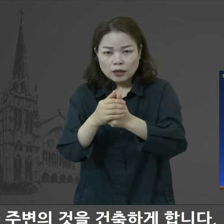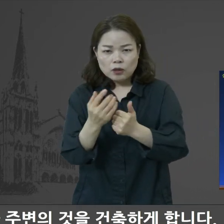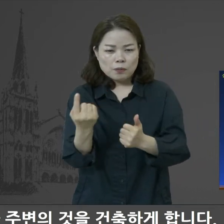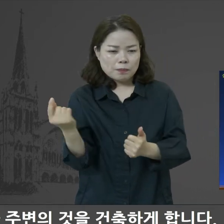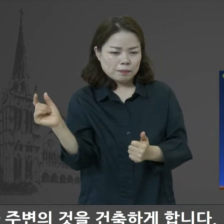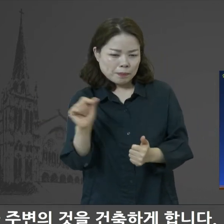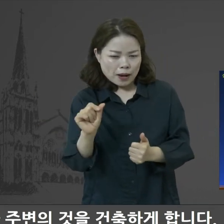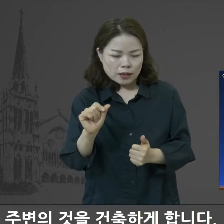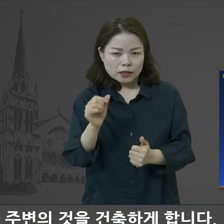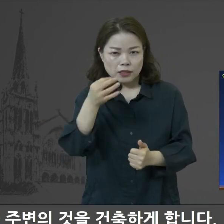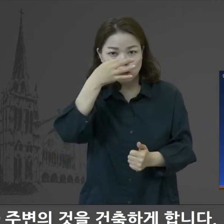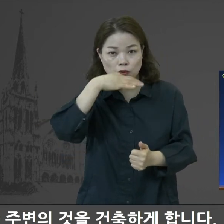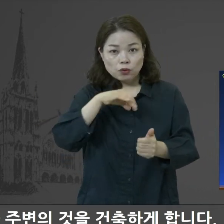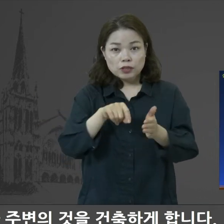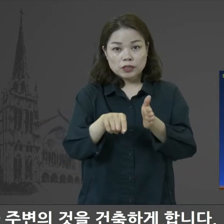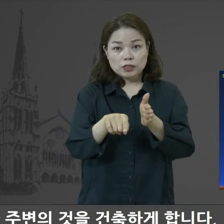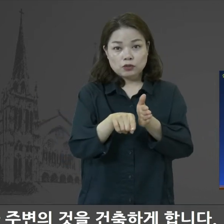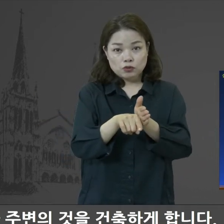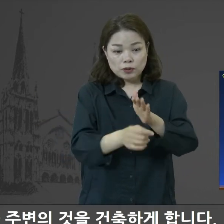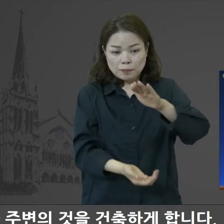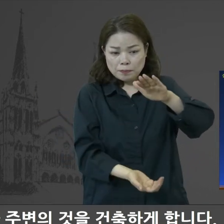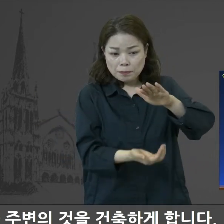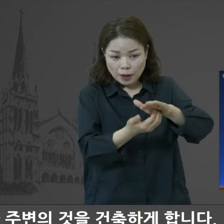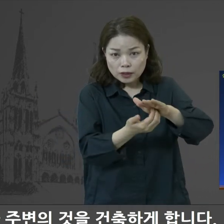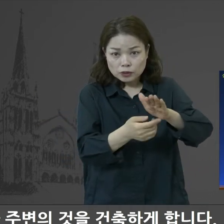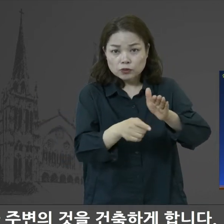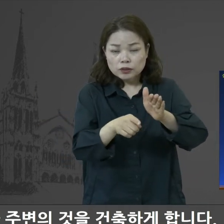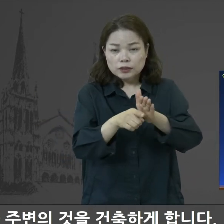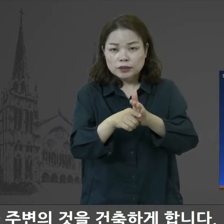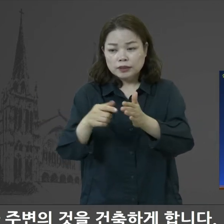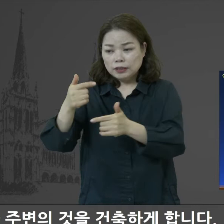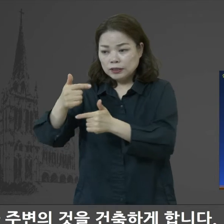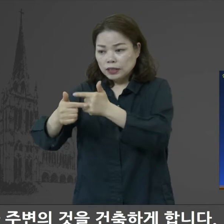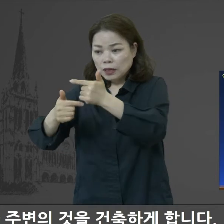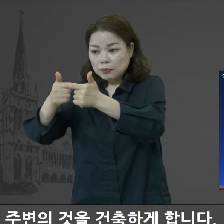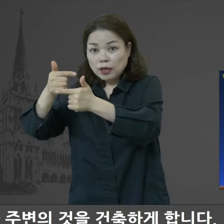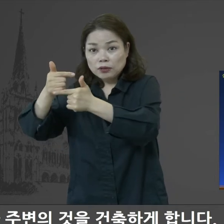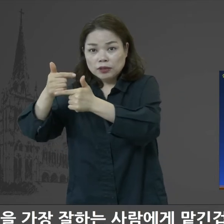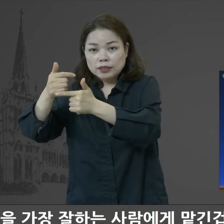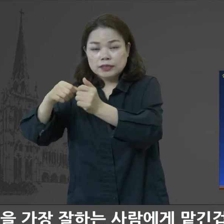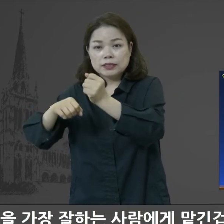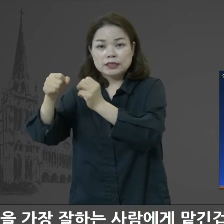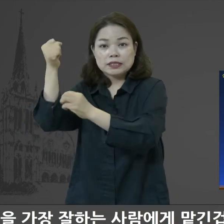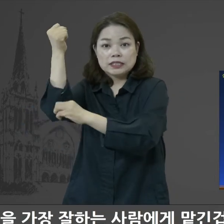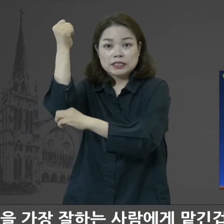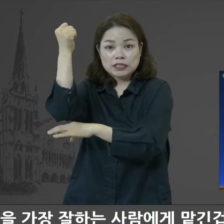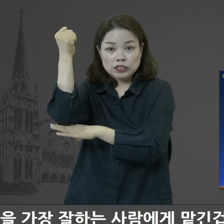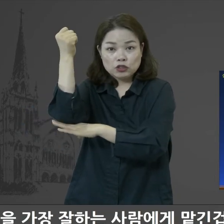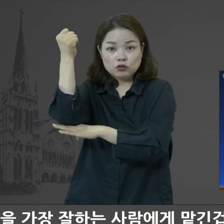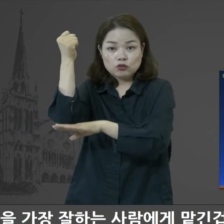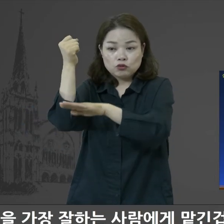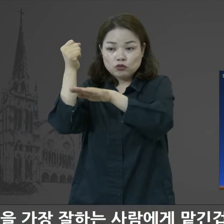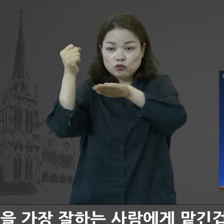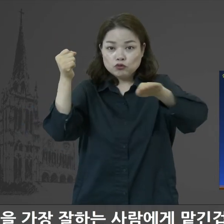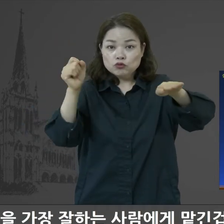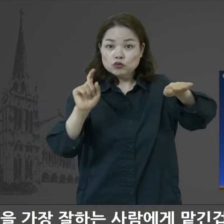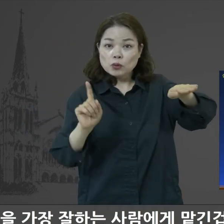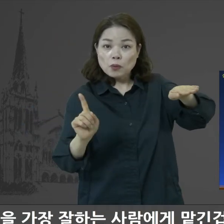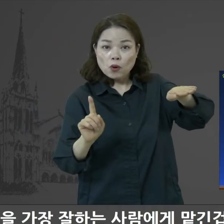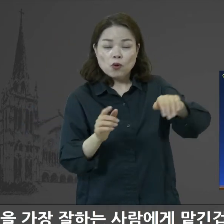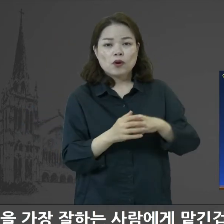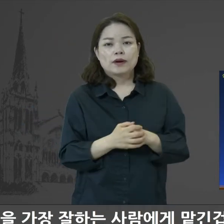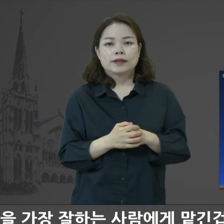빠르고 효과적으로 진행하기 위해서 느헤미야가 세우고 있는 또 하나의 기준을 말씀 속에서 찾게